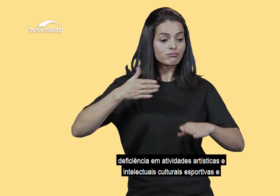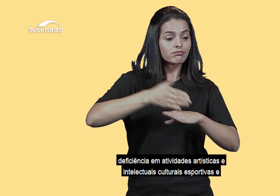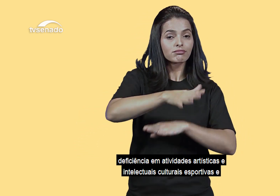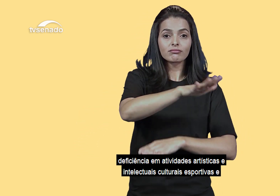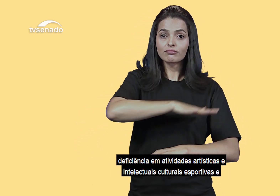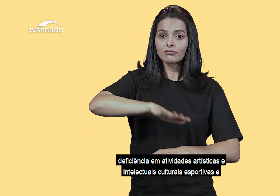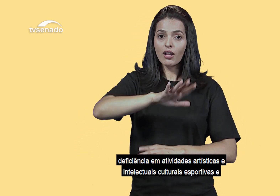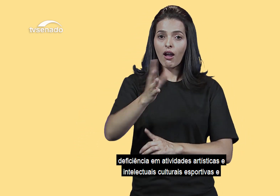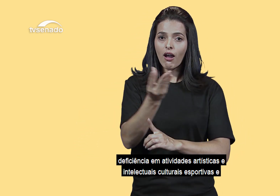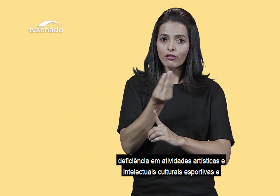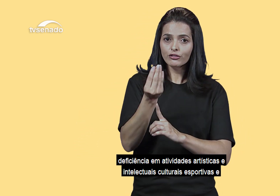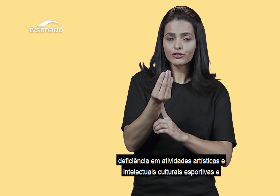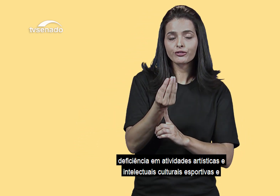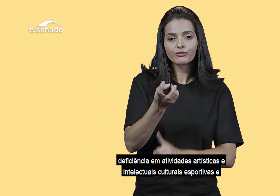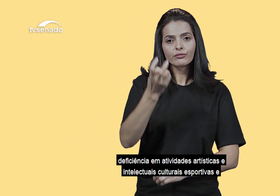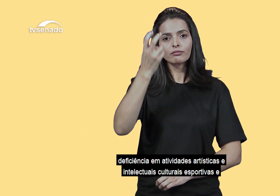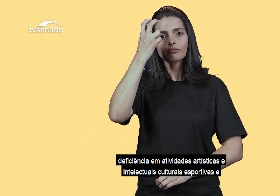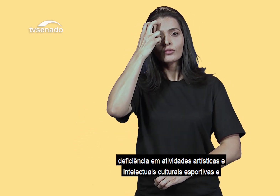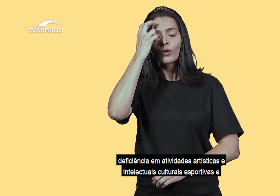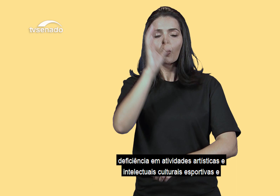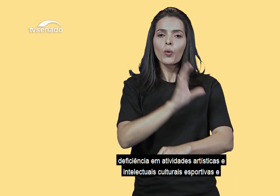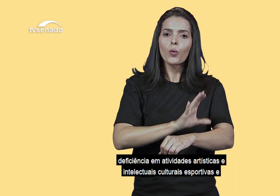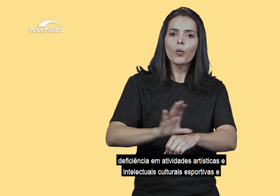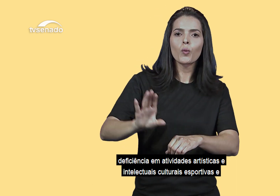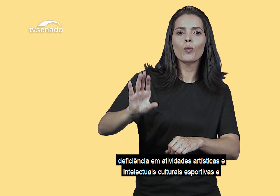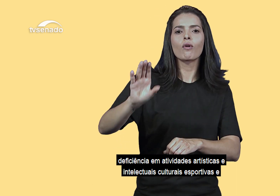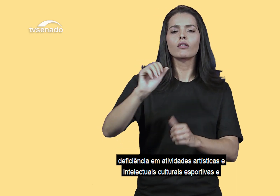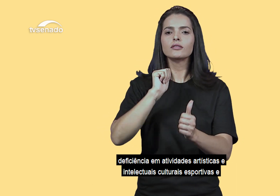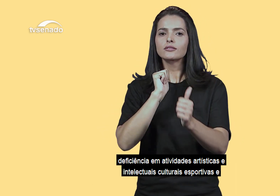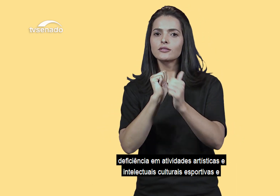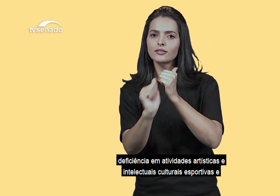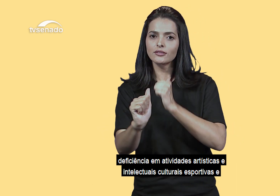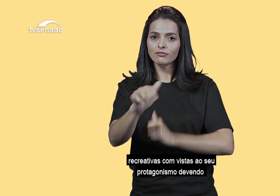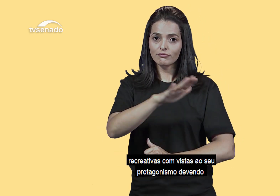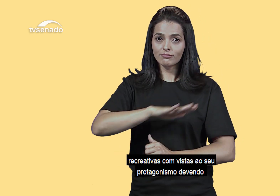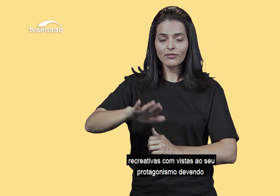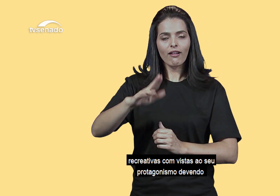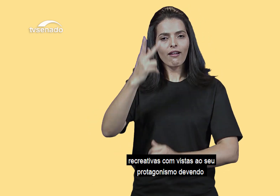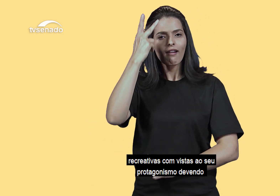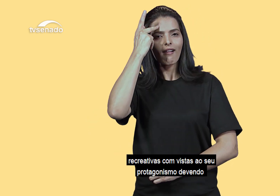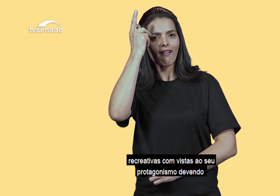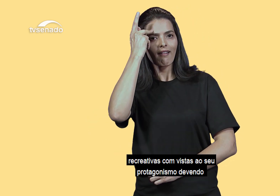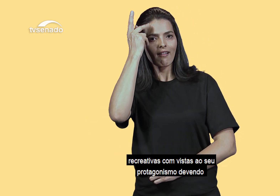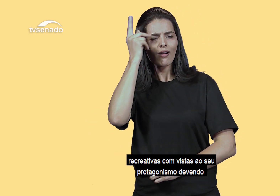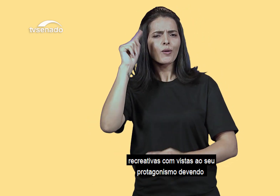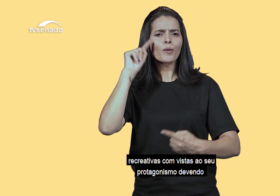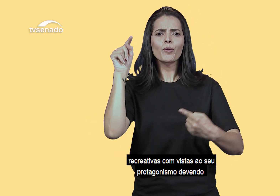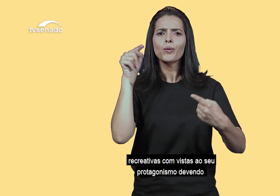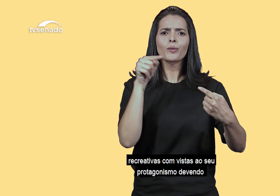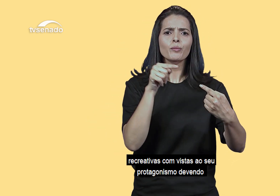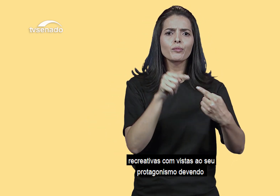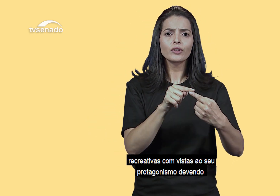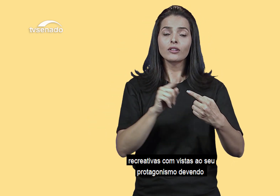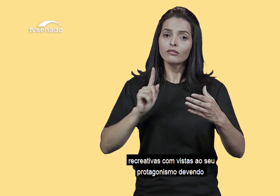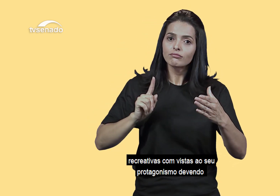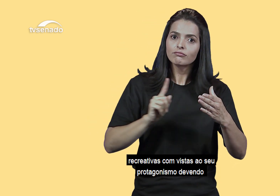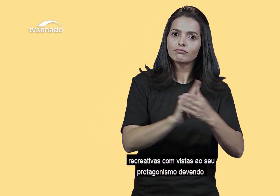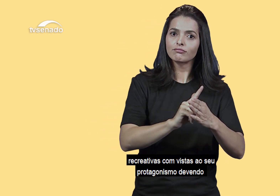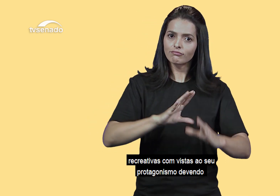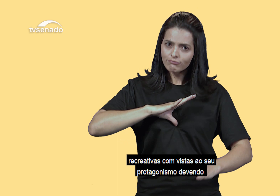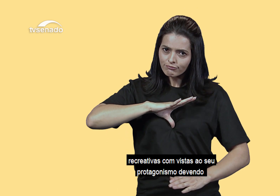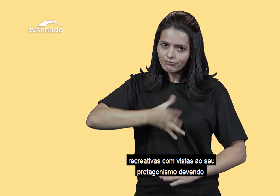atividades artísticas, intelectuais, culturais, esportivas e recreativas com vistas ao seu